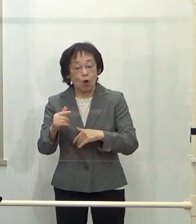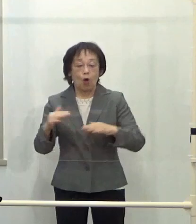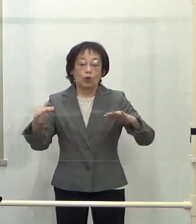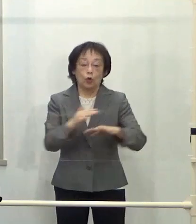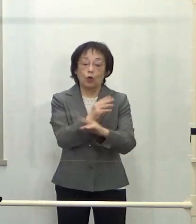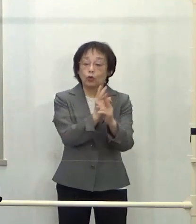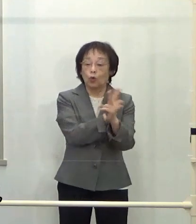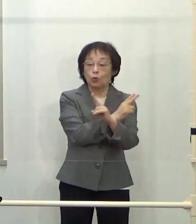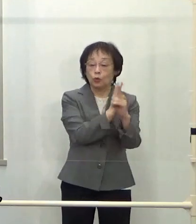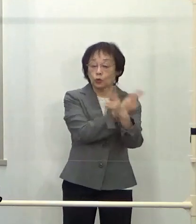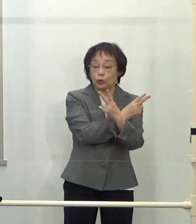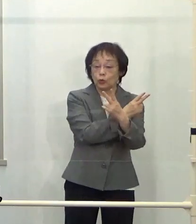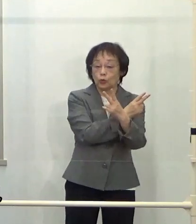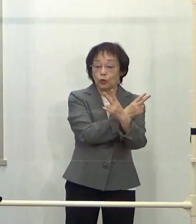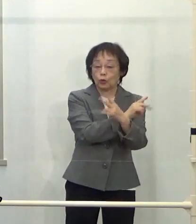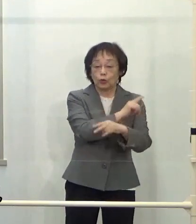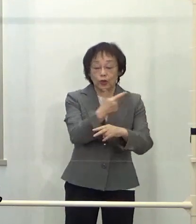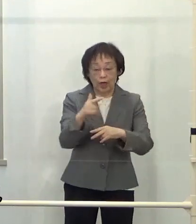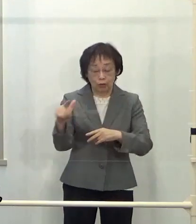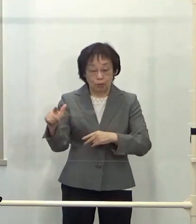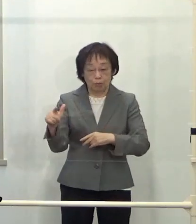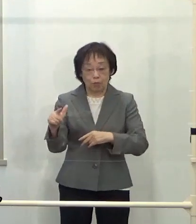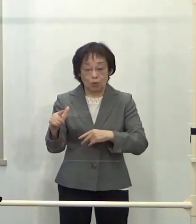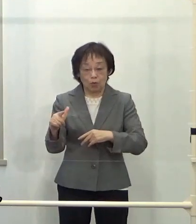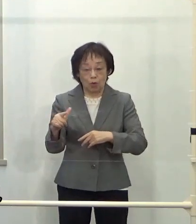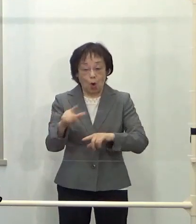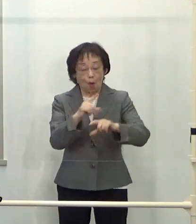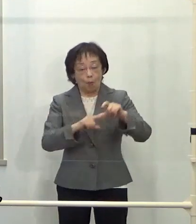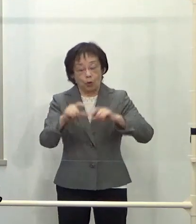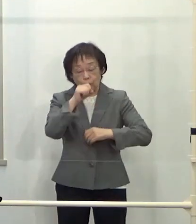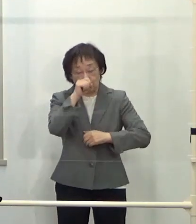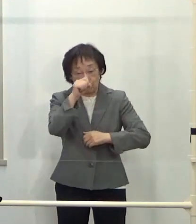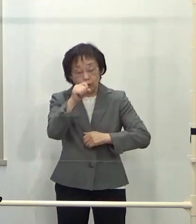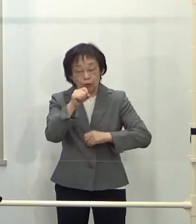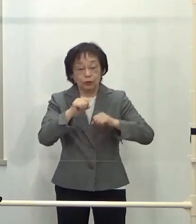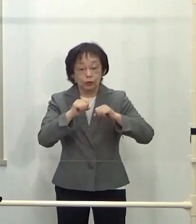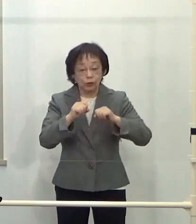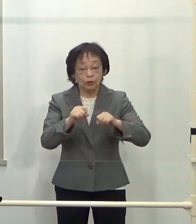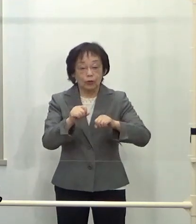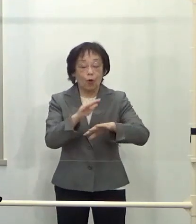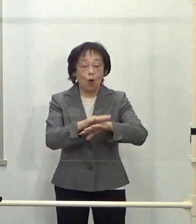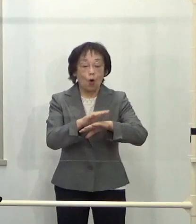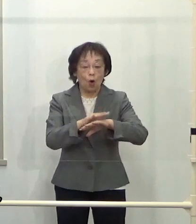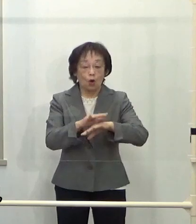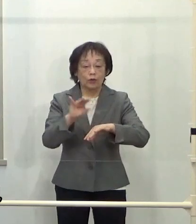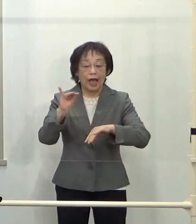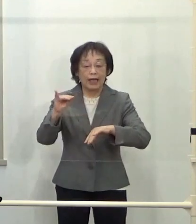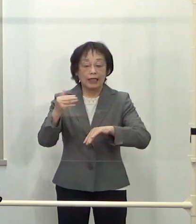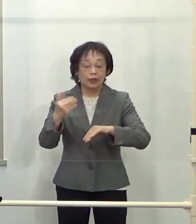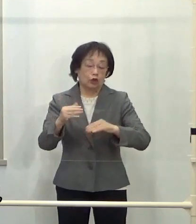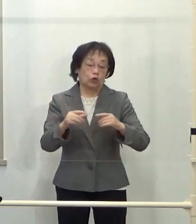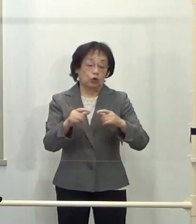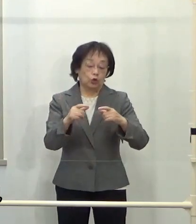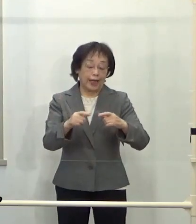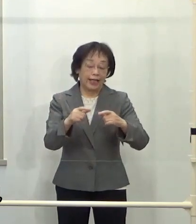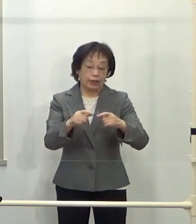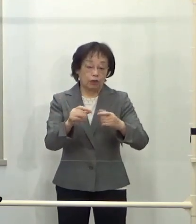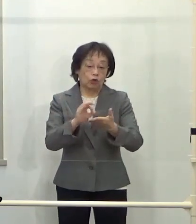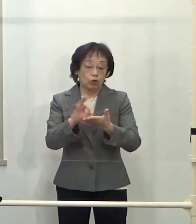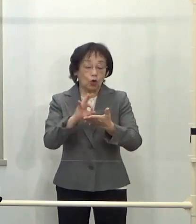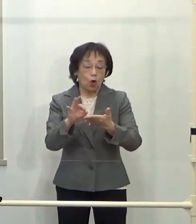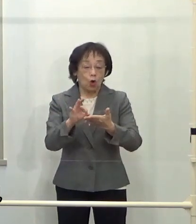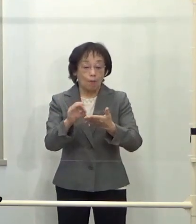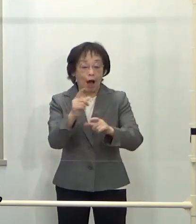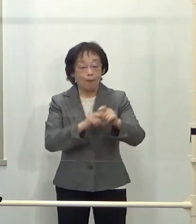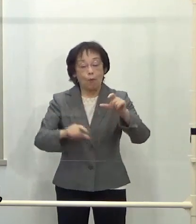か、そういうそのところを充実させることに加えて、蓄電池をうまく活用することでかなり広がるというふうに認